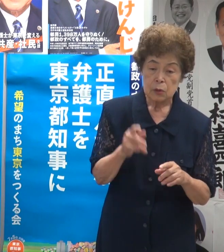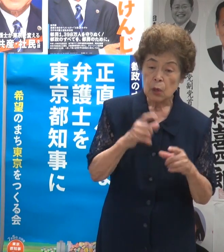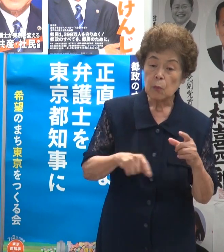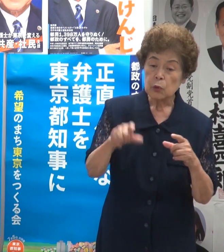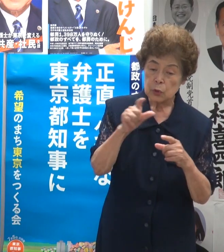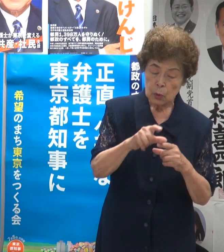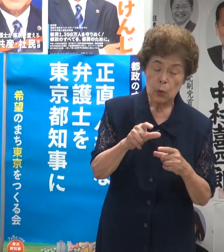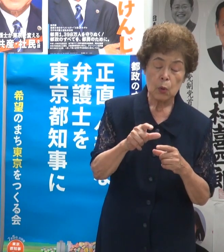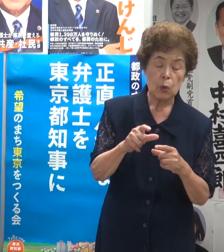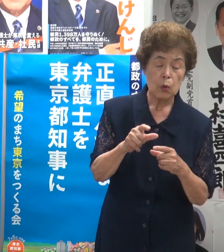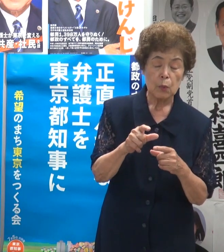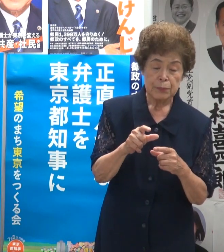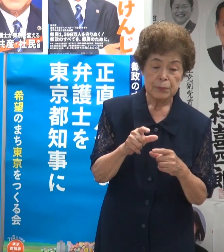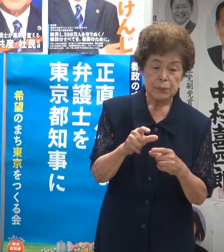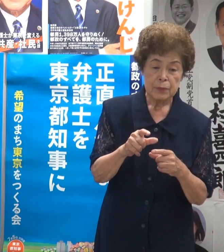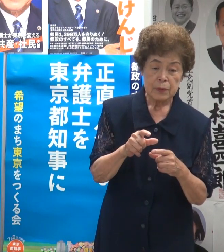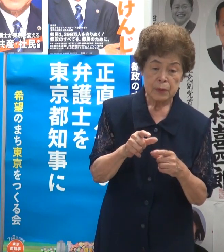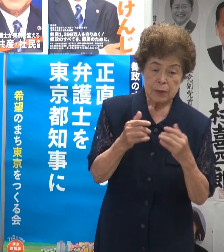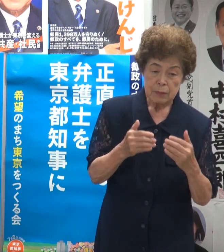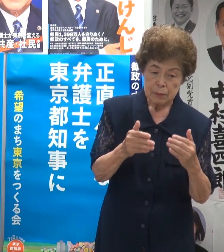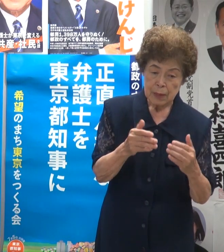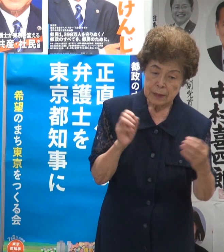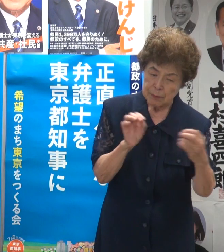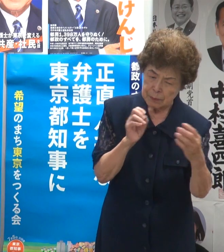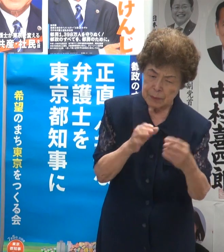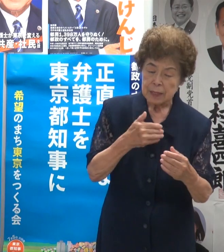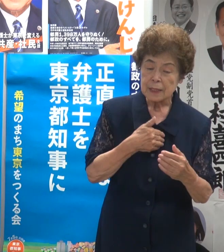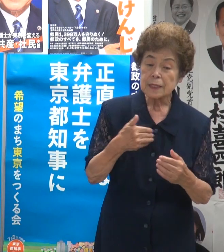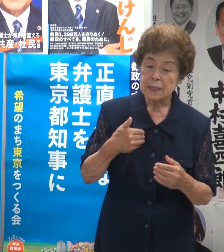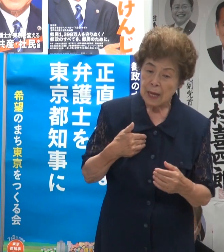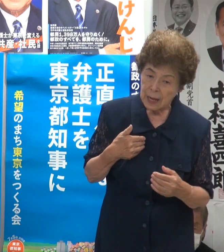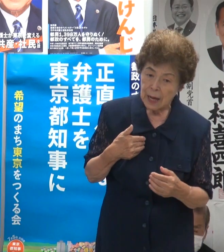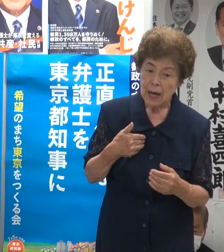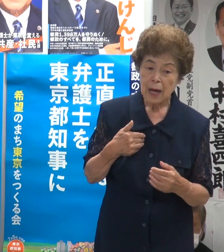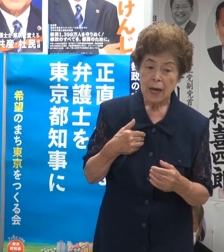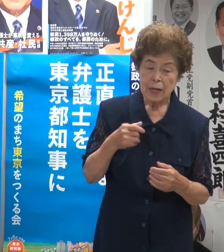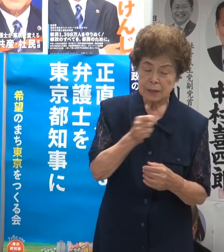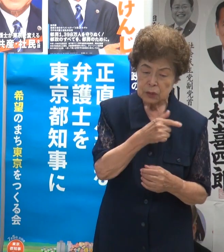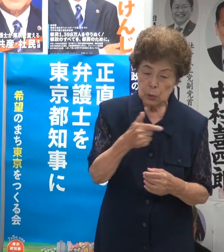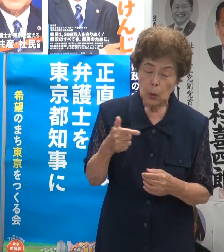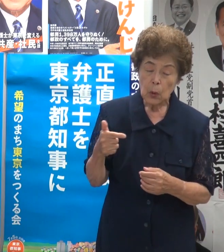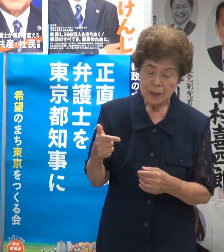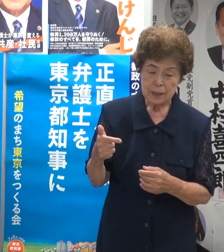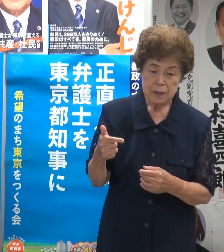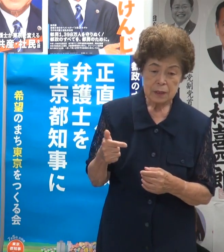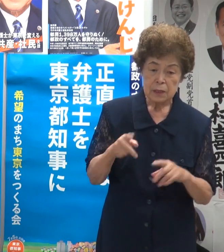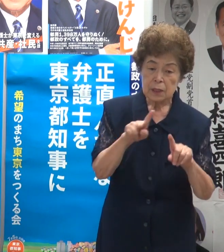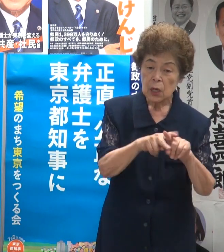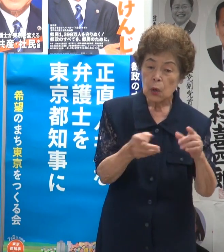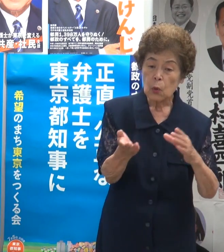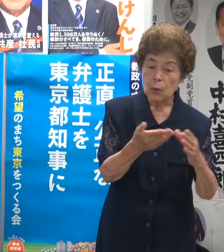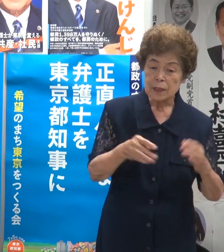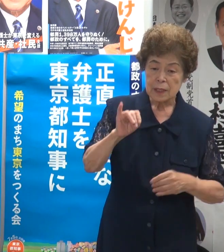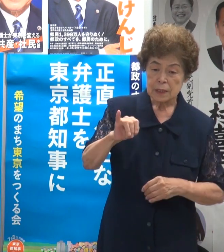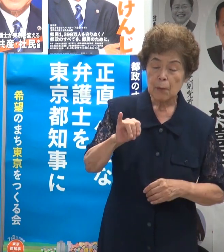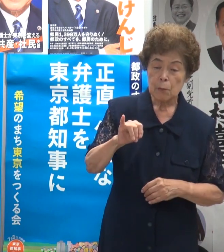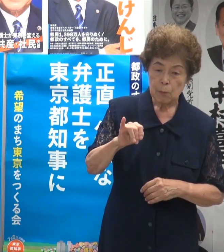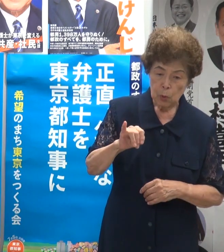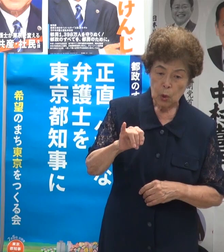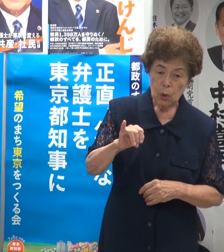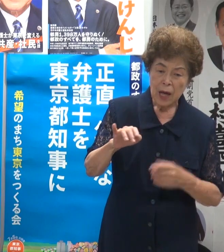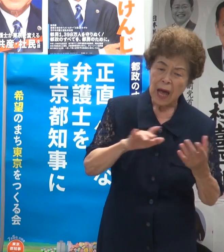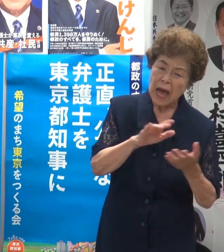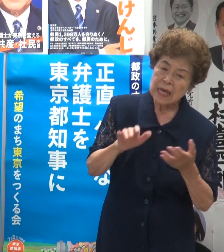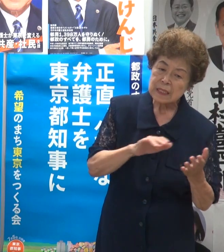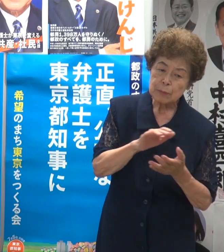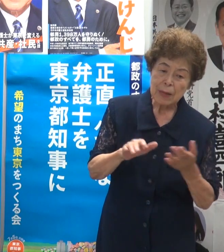ってですねいけたら、その非常に小池さんもイエスかの曖昧